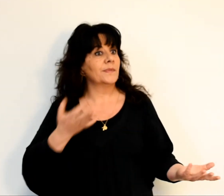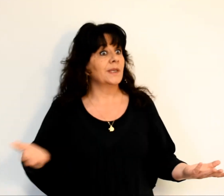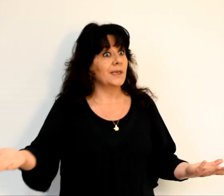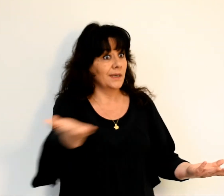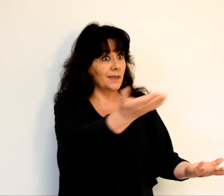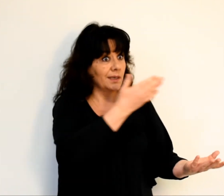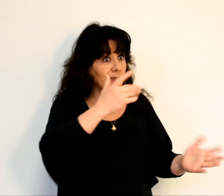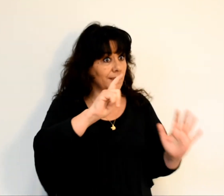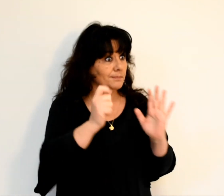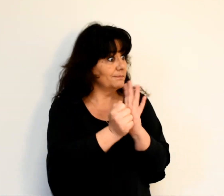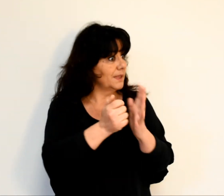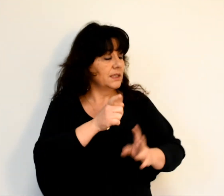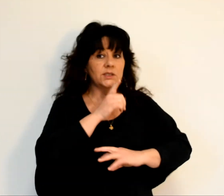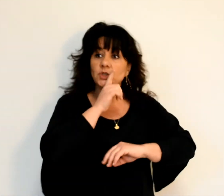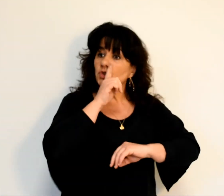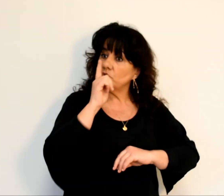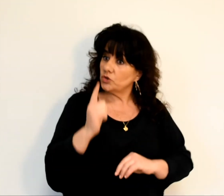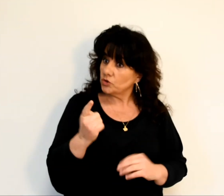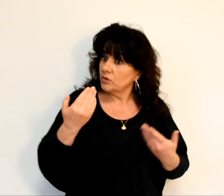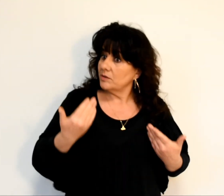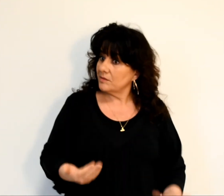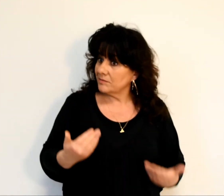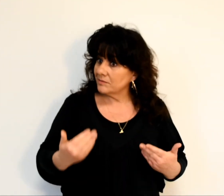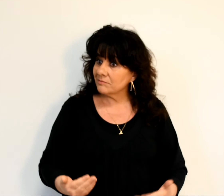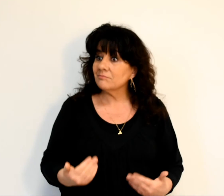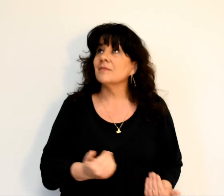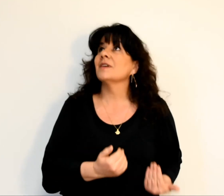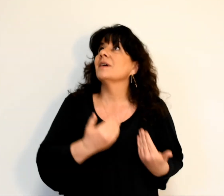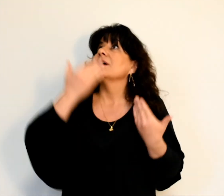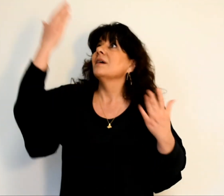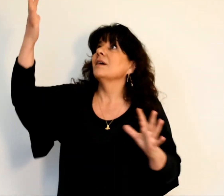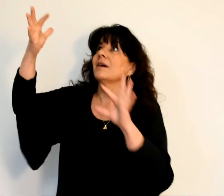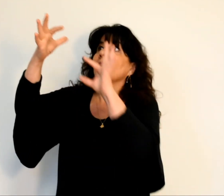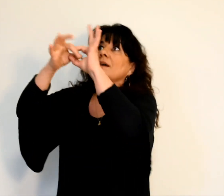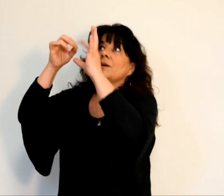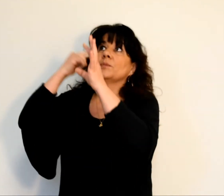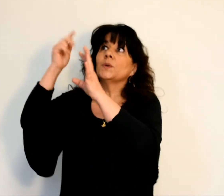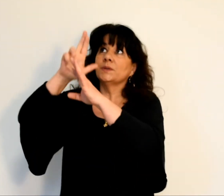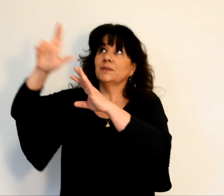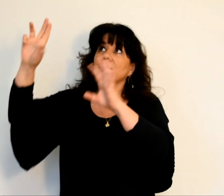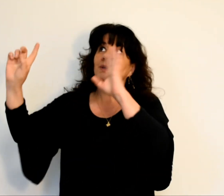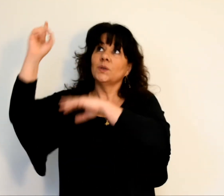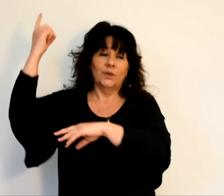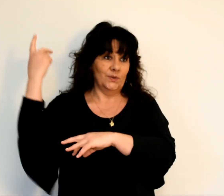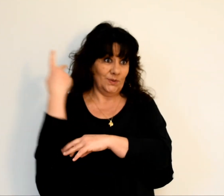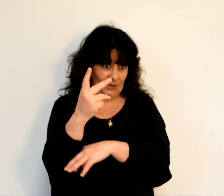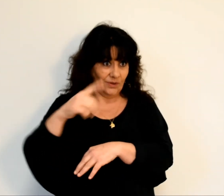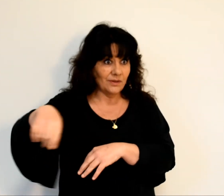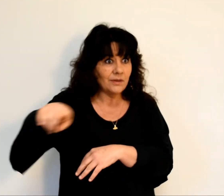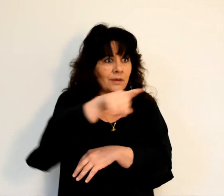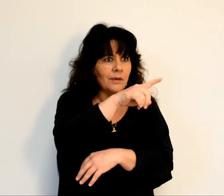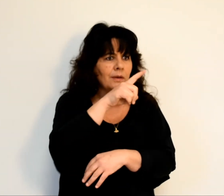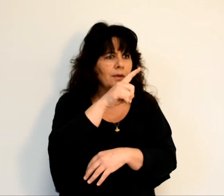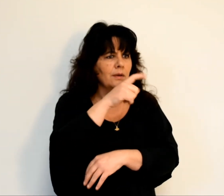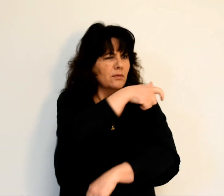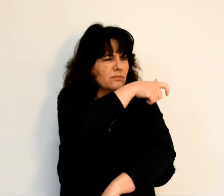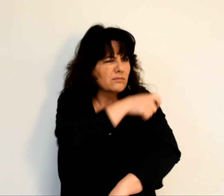au Seigneur votre Dieu. Ne prenez pas le deuil, ne pleurez pas, car ils